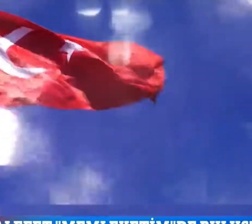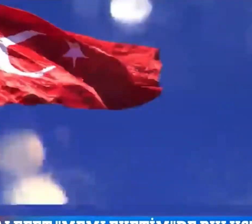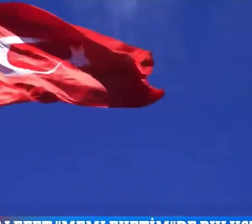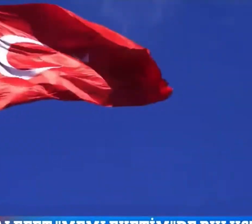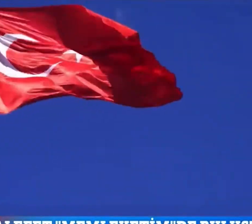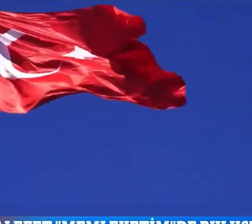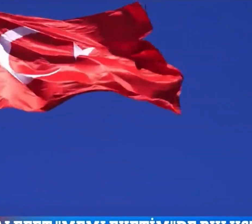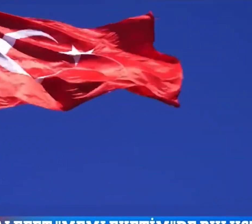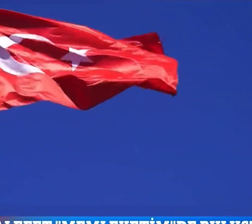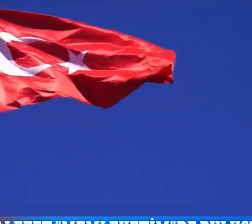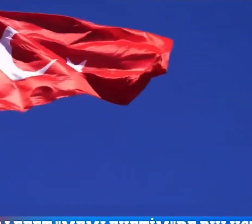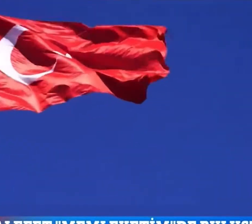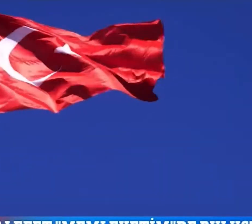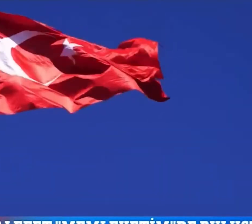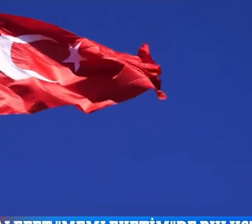lay.